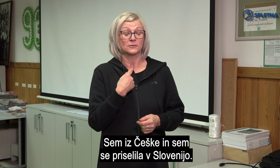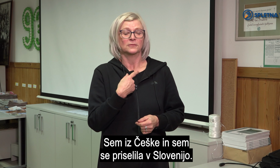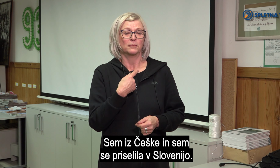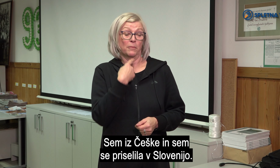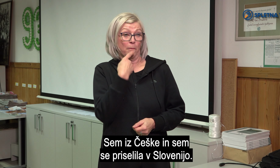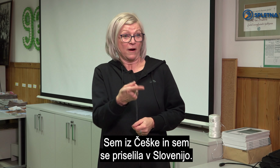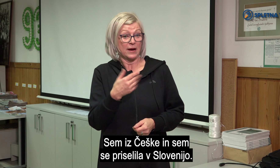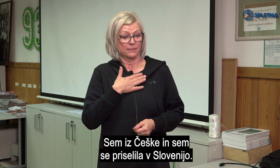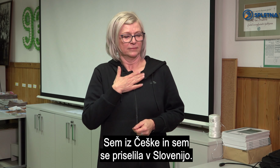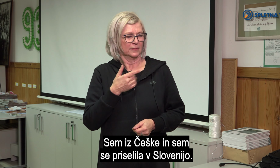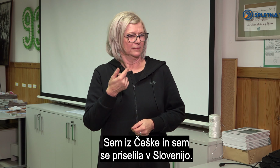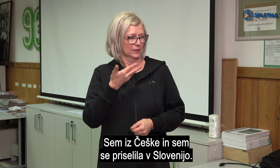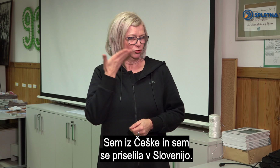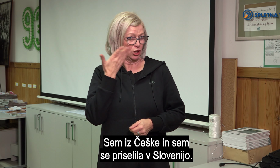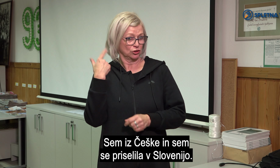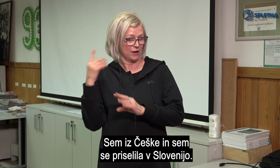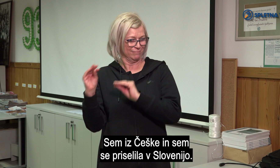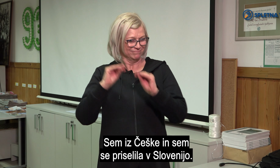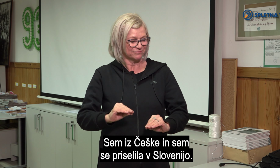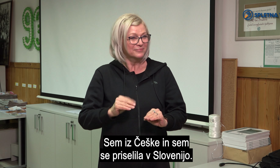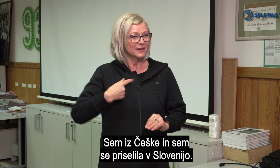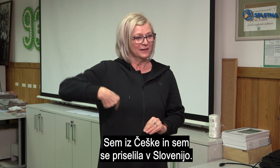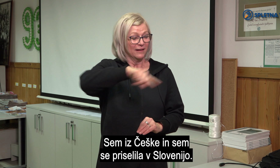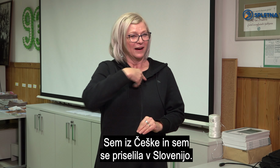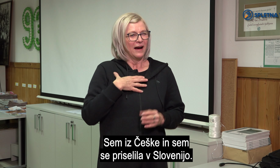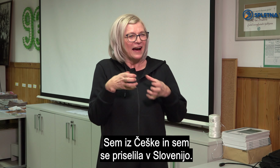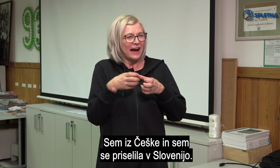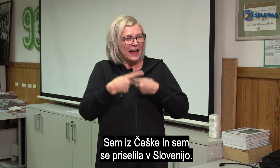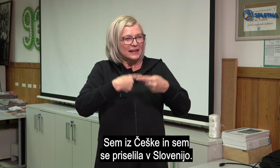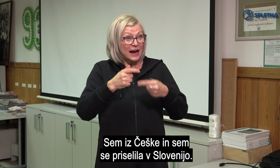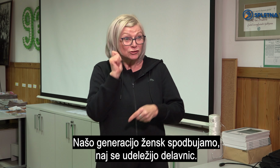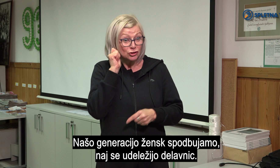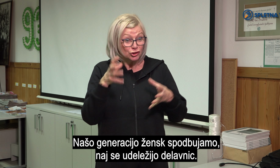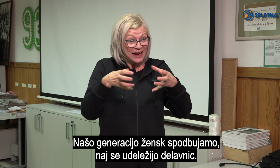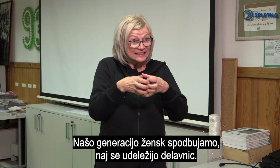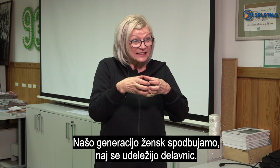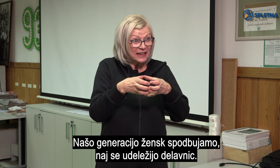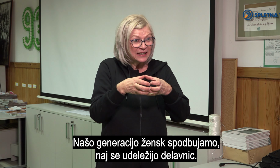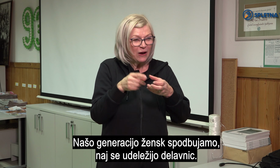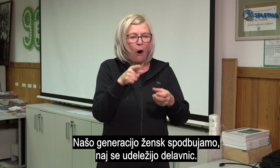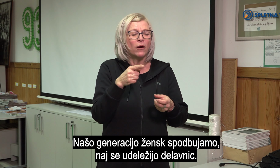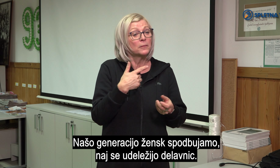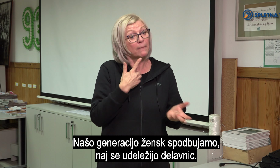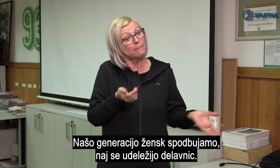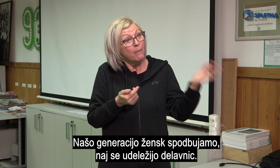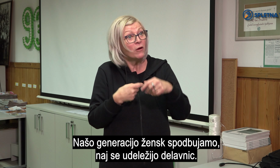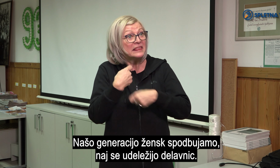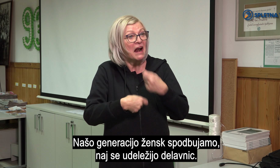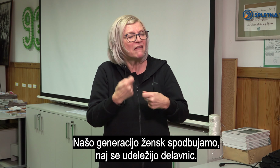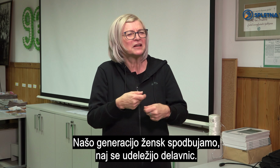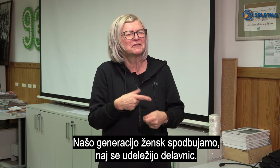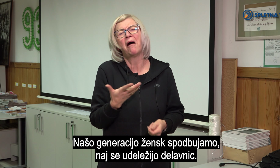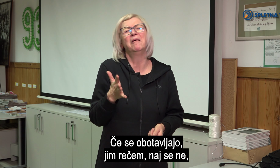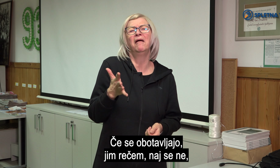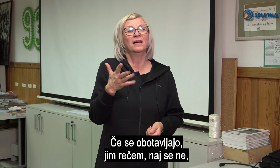Sem iz Češke in preselila sem se v Slovenijo. Našo generacijo žensk spodbujamo, naj se udeležijo delavnic. Če